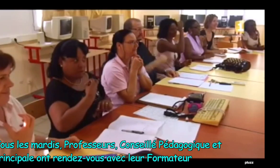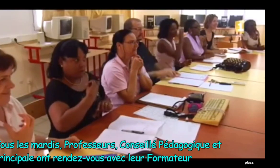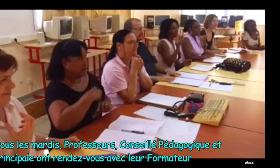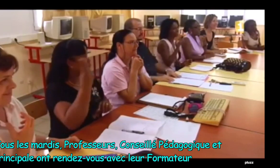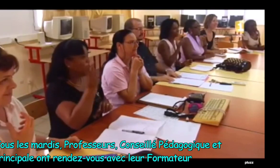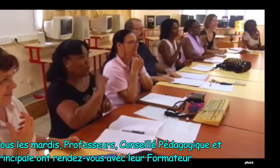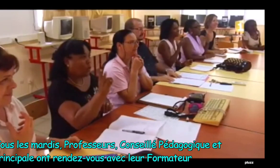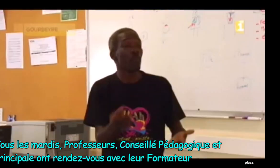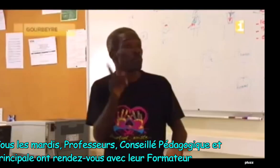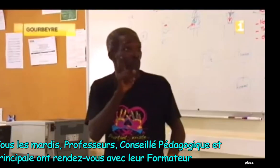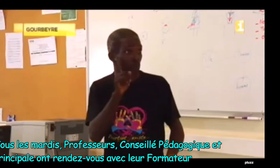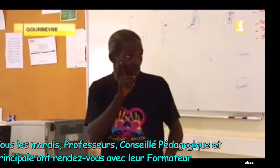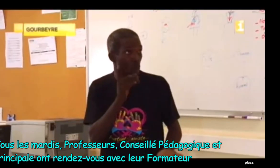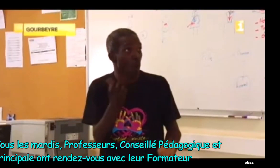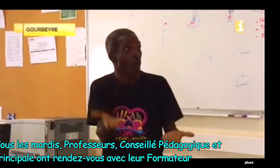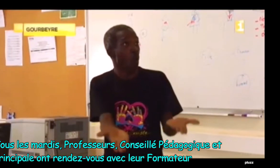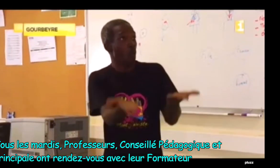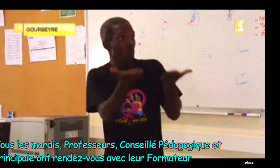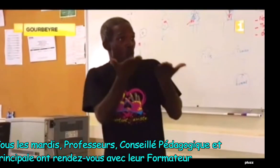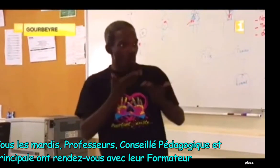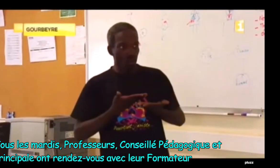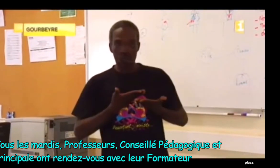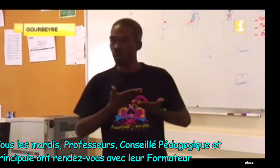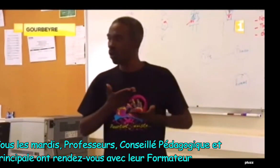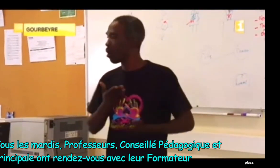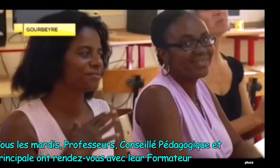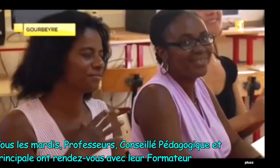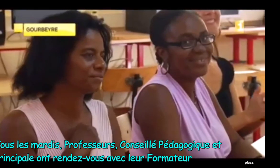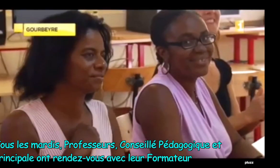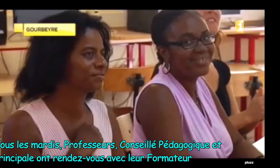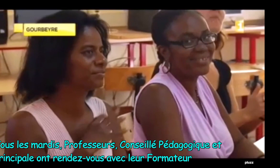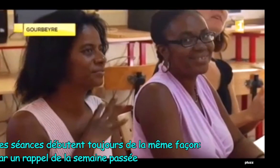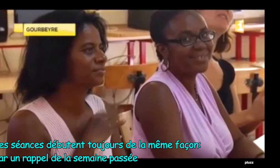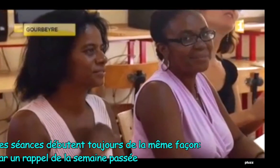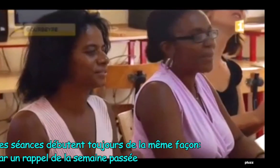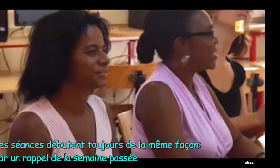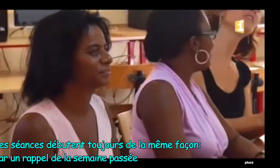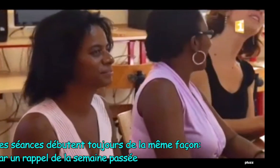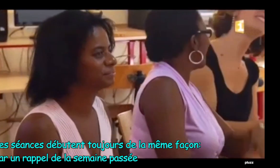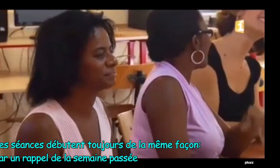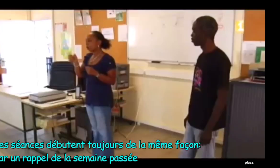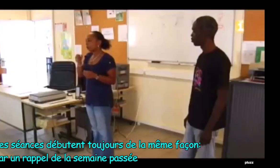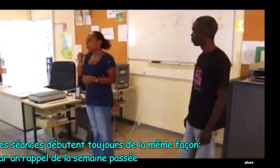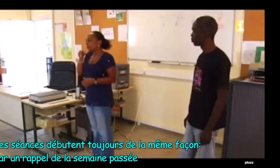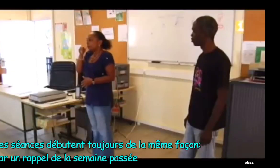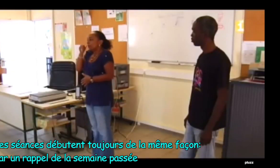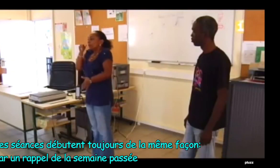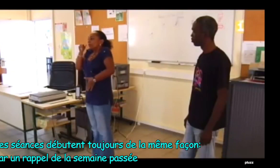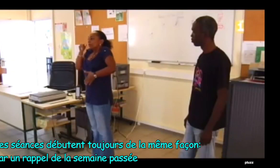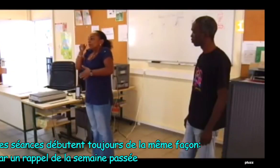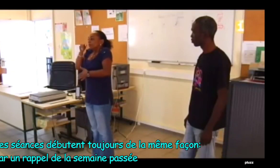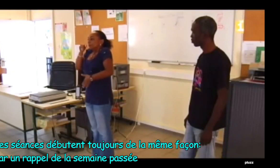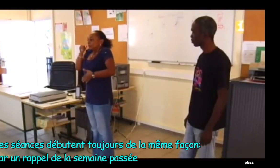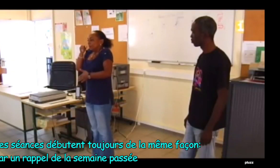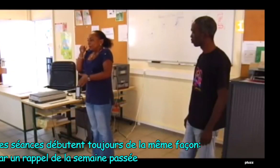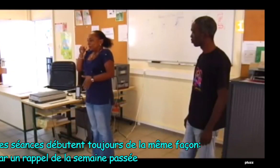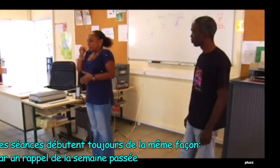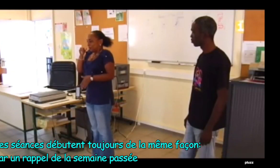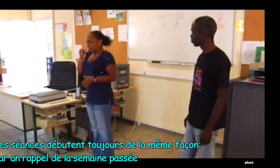Tous les mardis, professeurs, conseillers pédagogiques et principales ont rendez-vous avec leurs formateurs. Les séances débutent toujours de la même façon, par un rappel de la